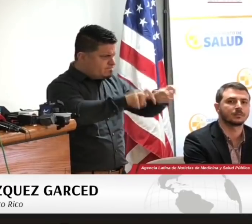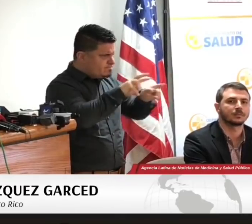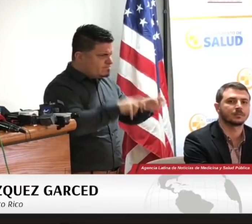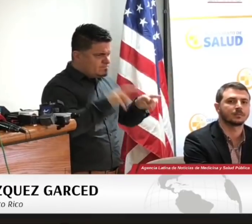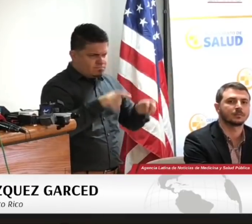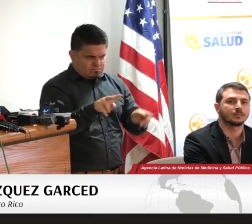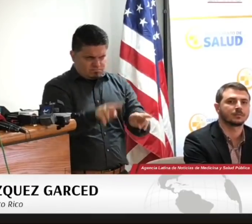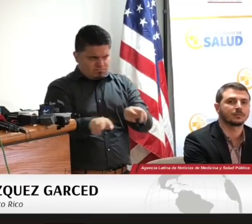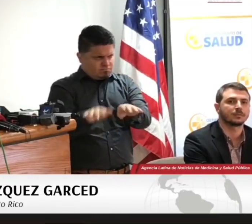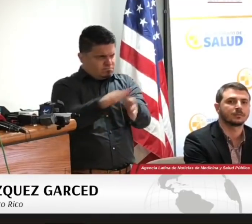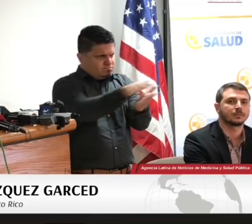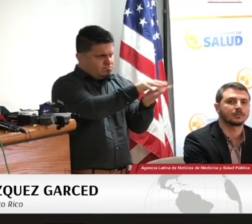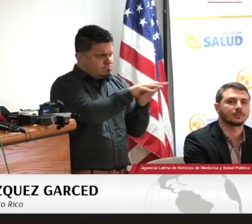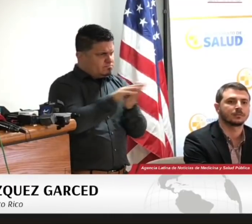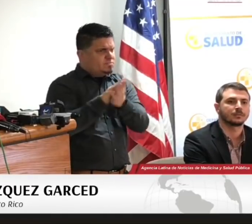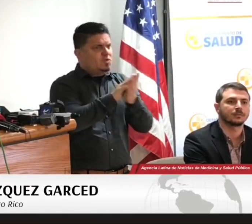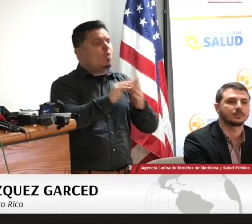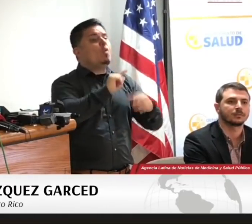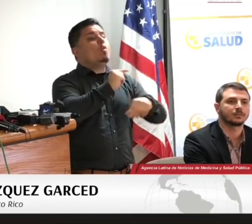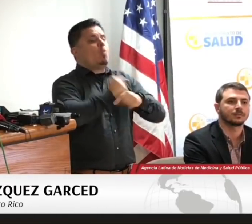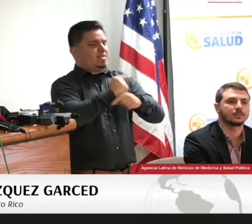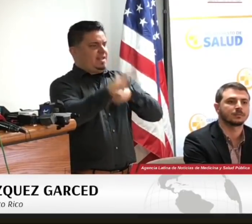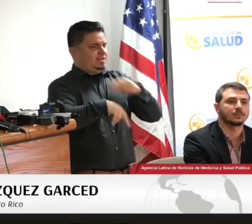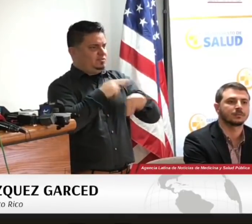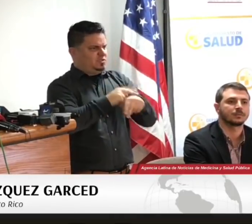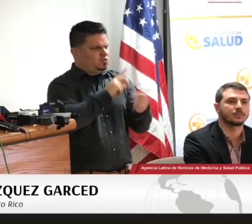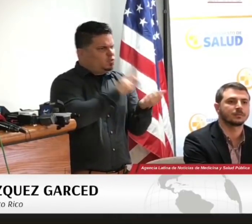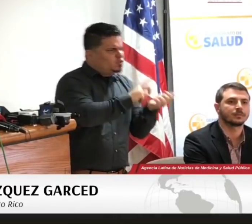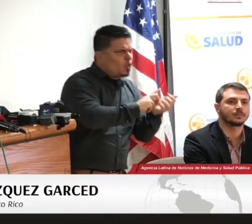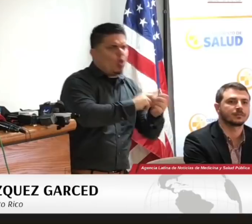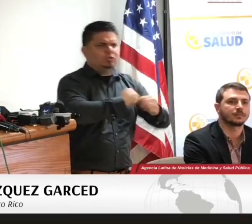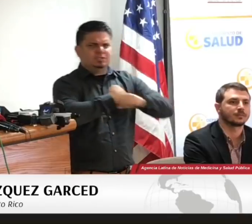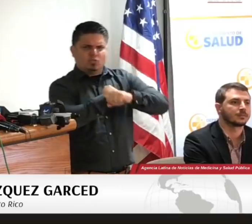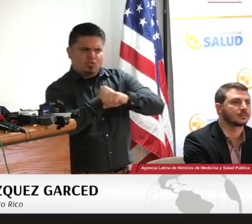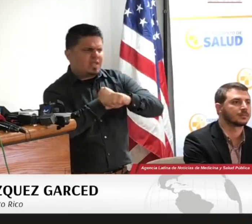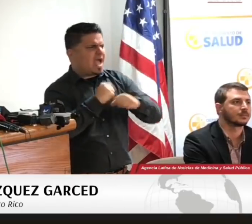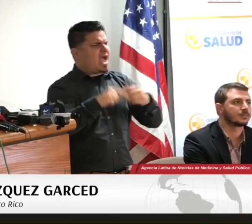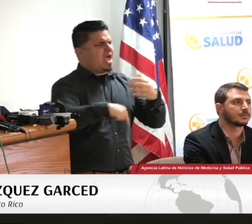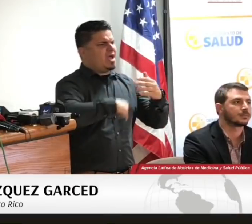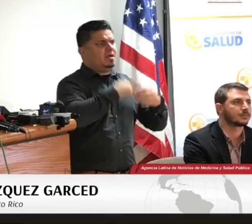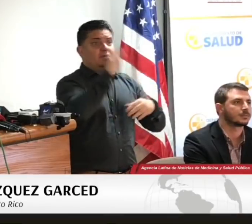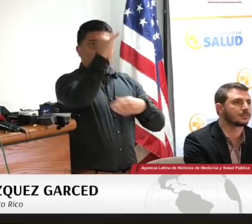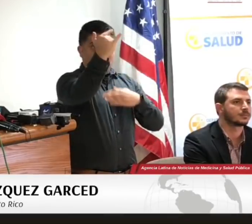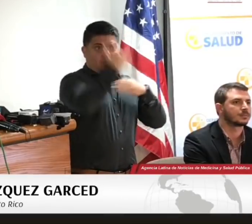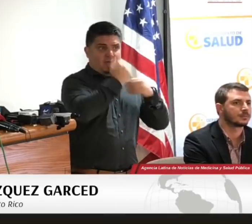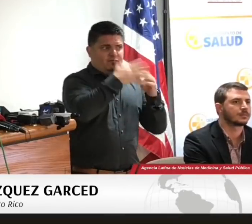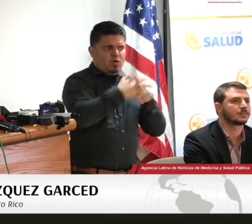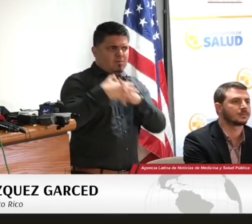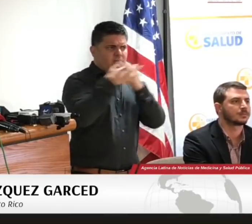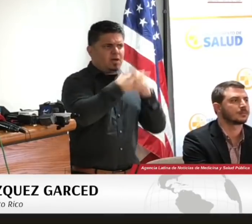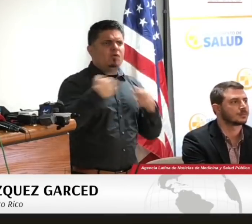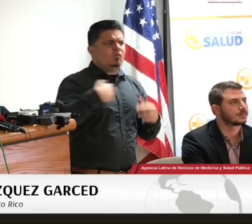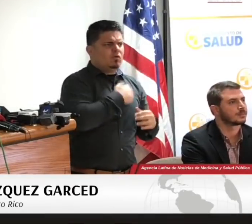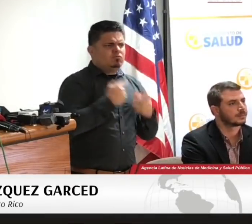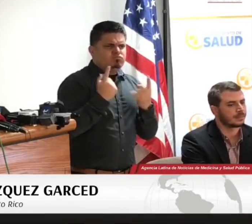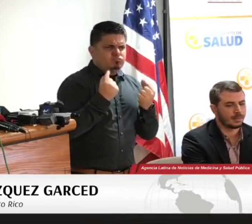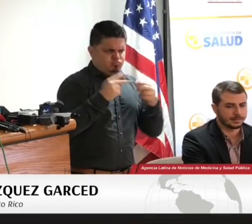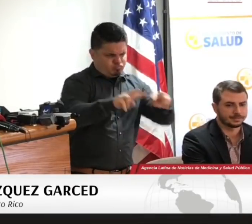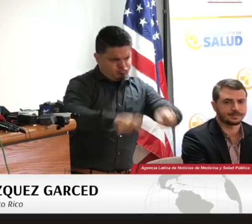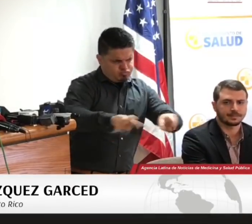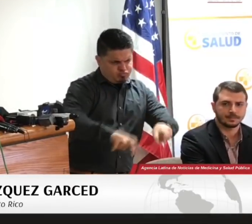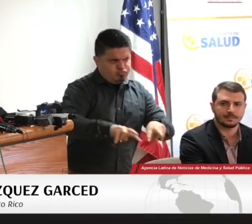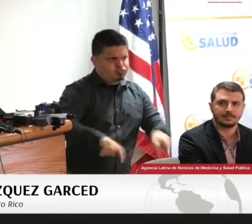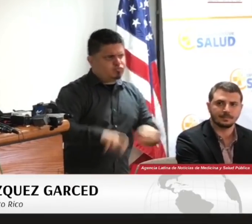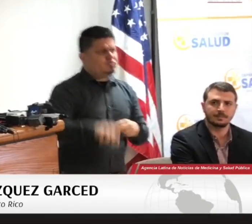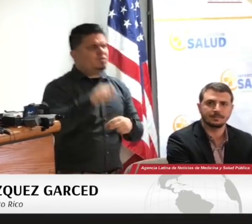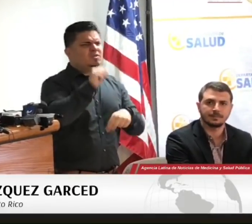Guardia Nacional. Estos vuelos que vengan de Estados Unidos, vamos a hacerle un cernimiento, asegurarnos de la